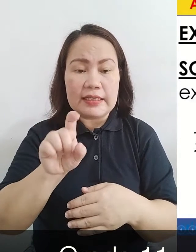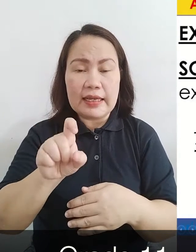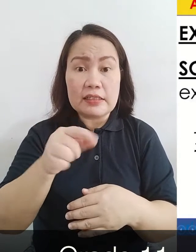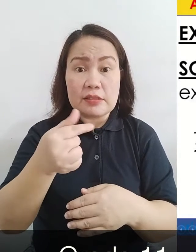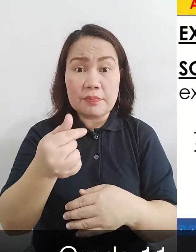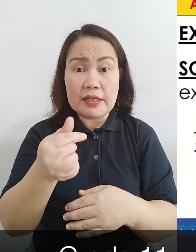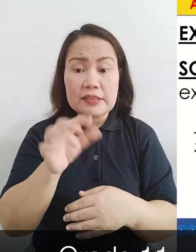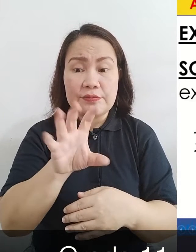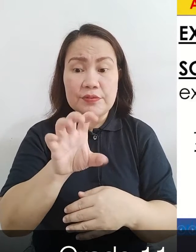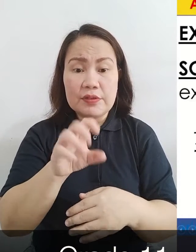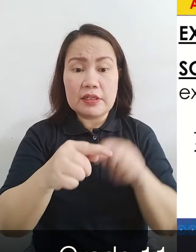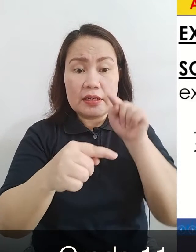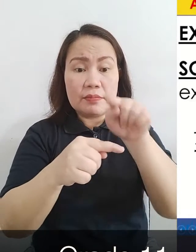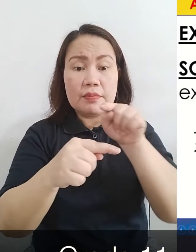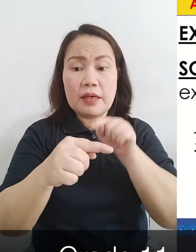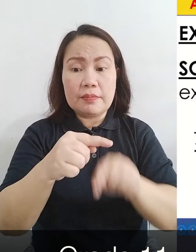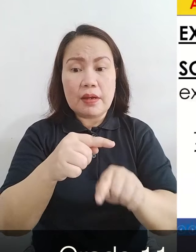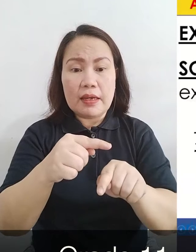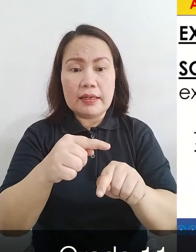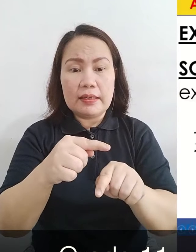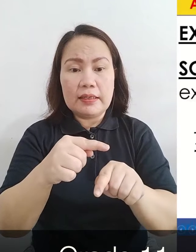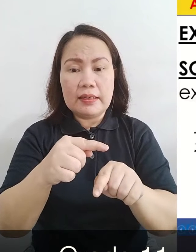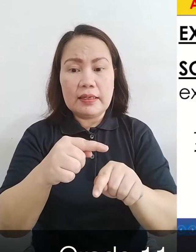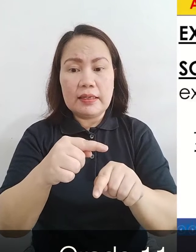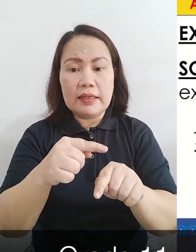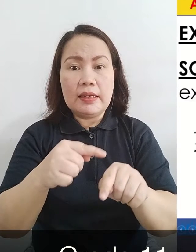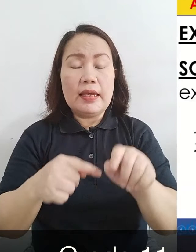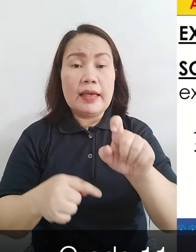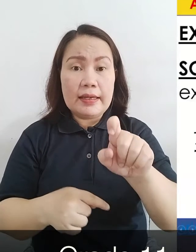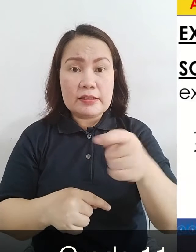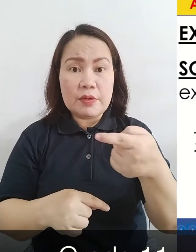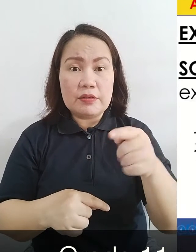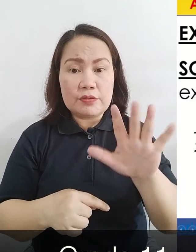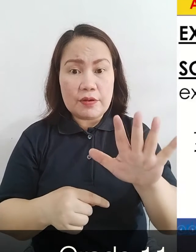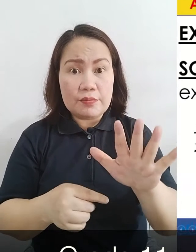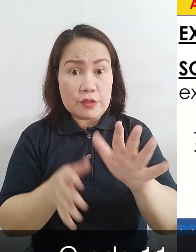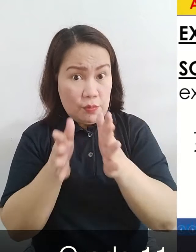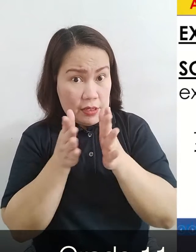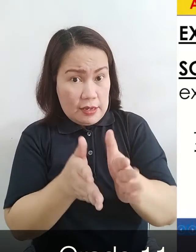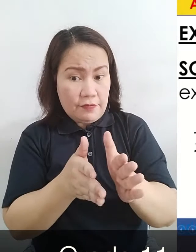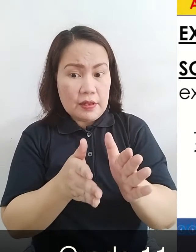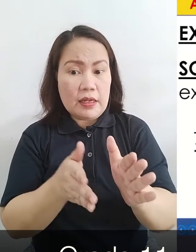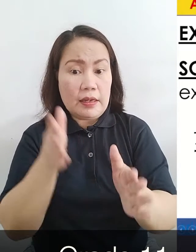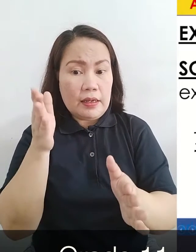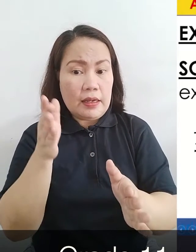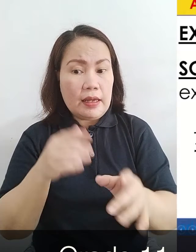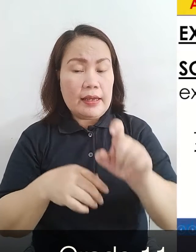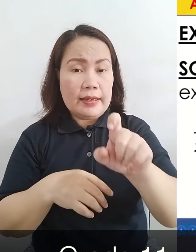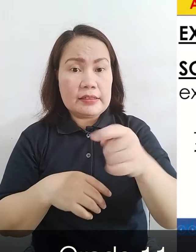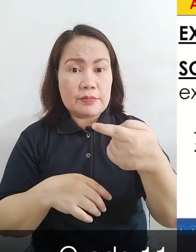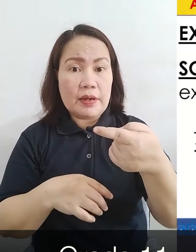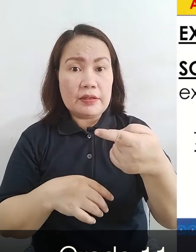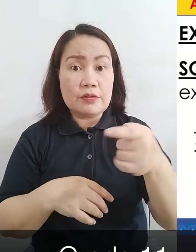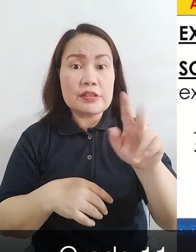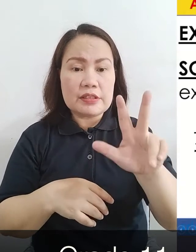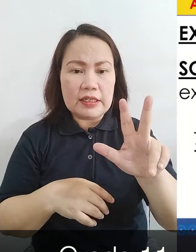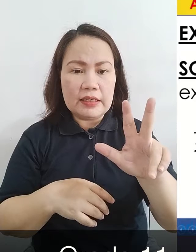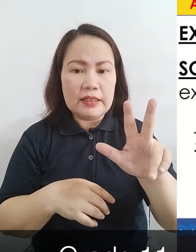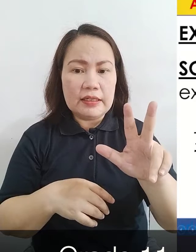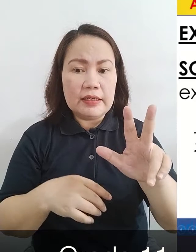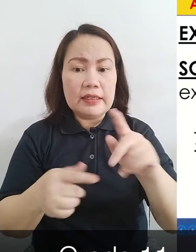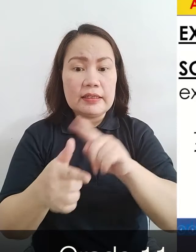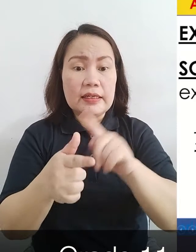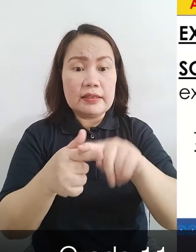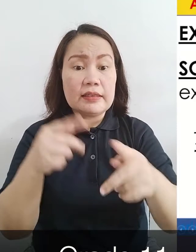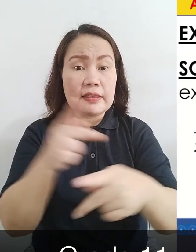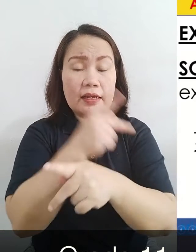5. So ang matitira natin dyan, x minus 3 times 2. So magiging 2 times x minus